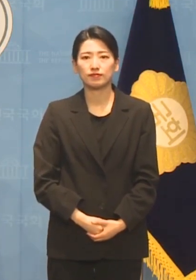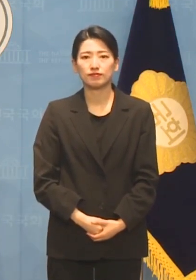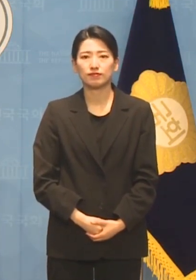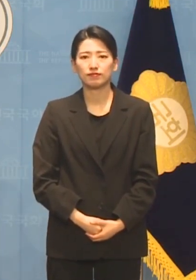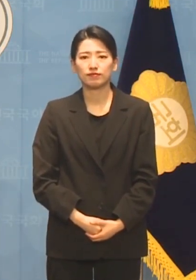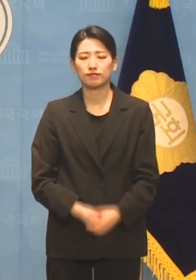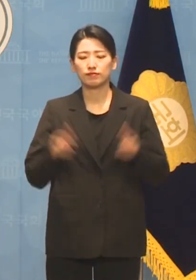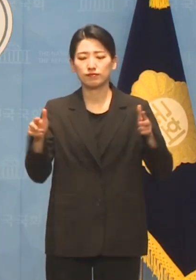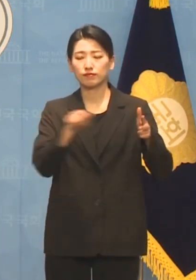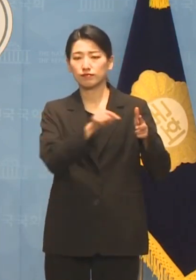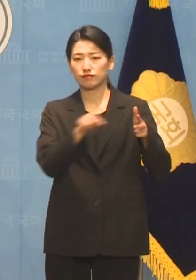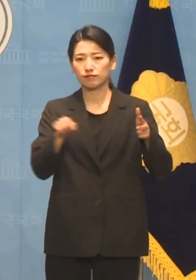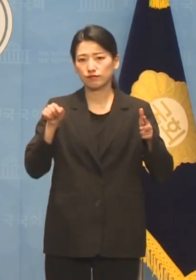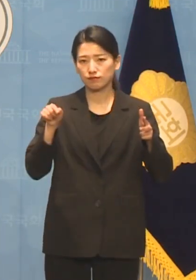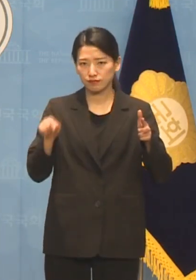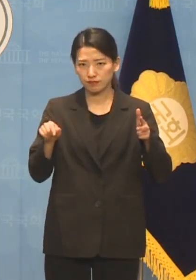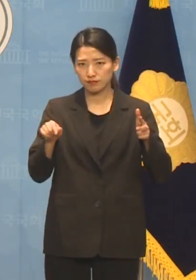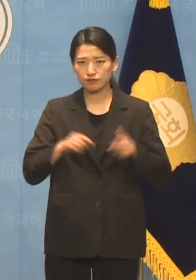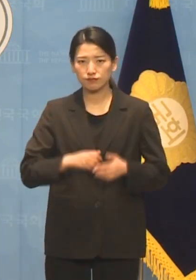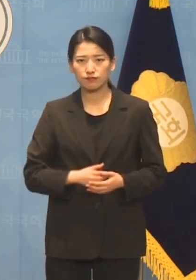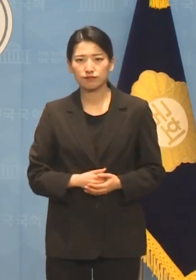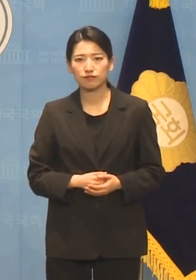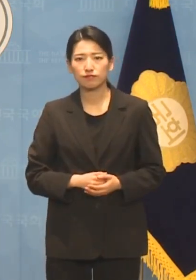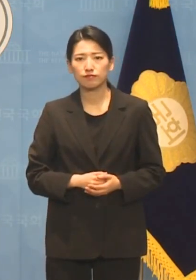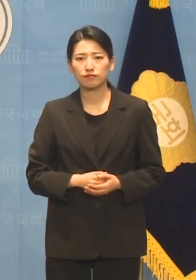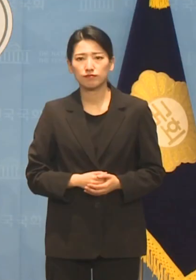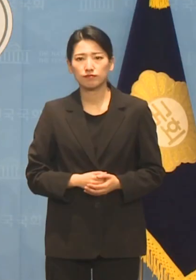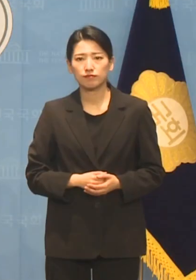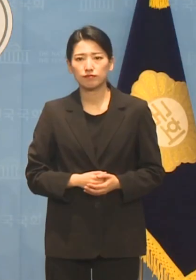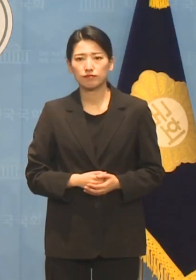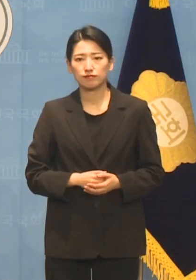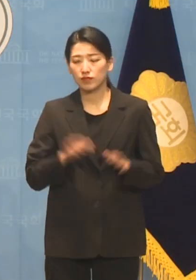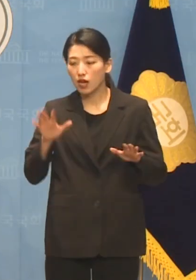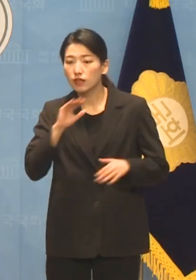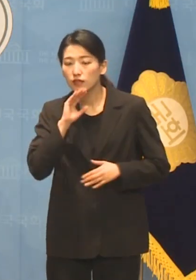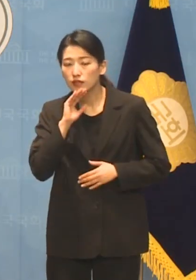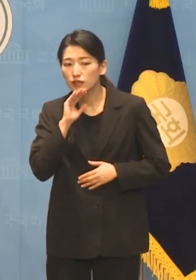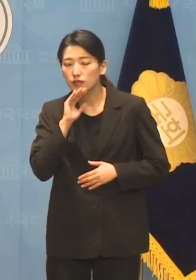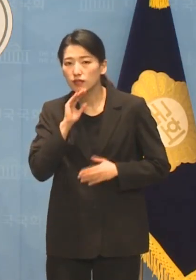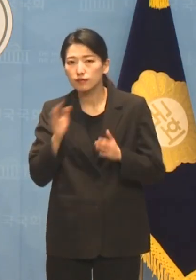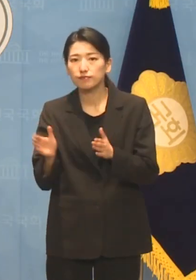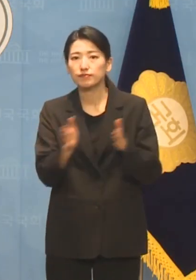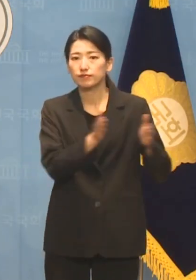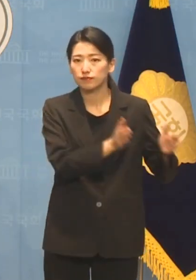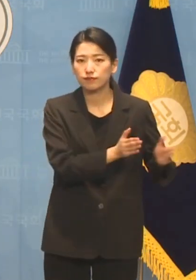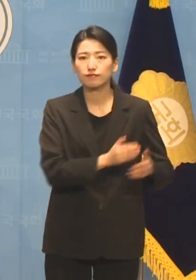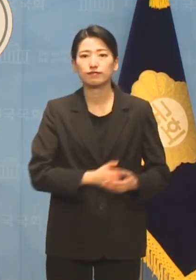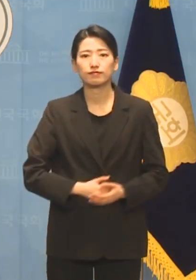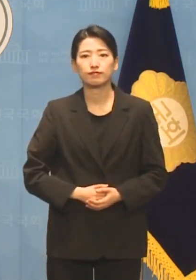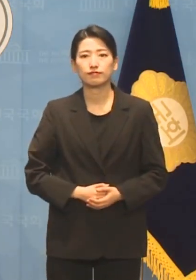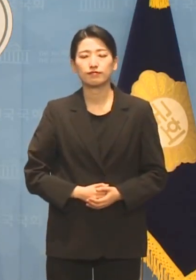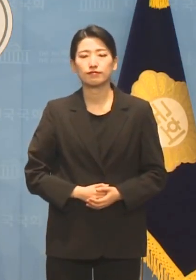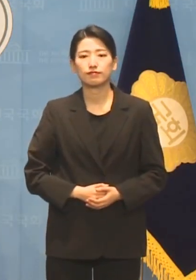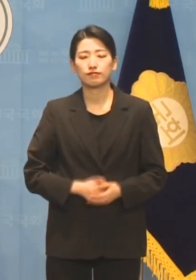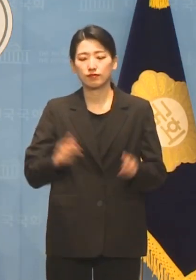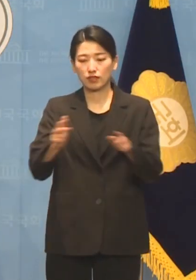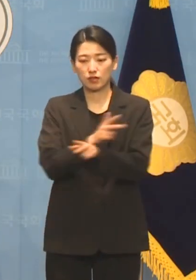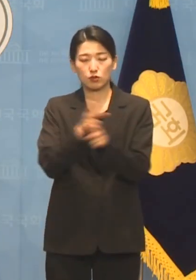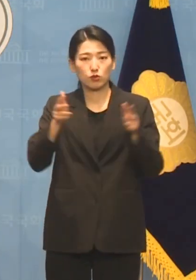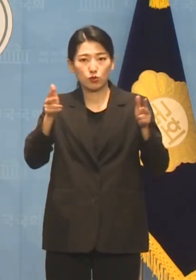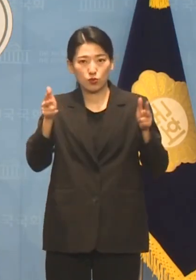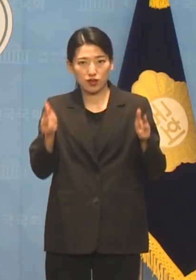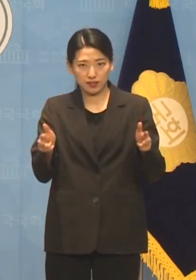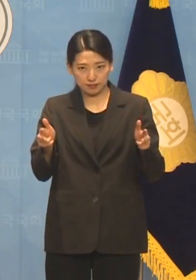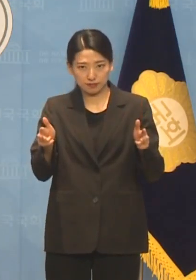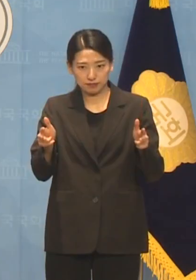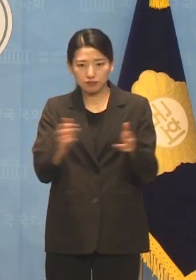네, 이번 주 주요 매체별 비중 요분 했고 다음 한 주간 주요